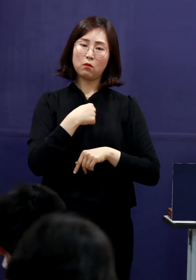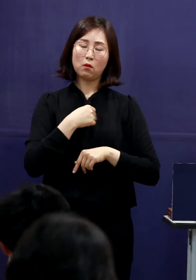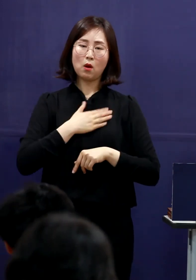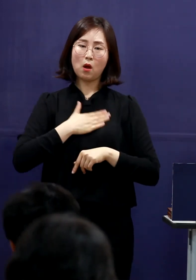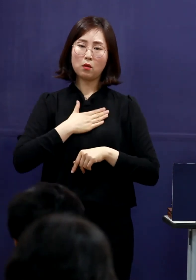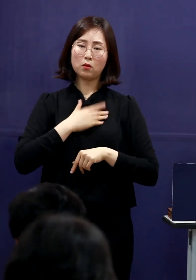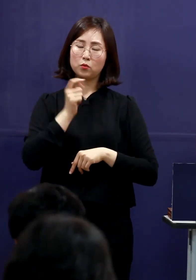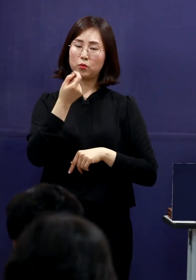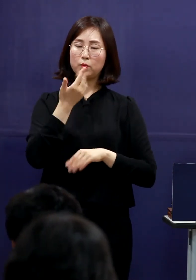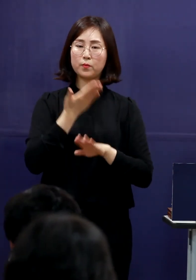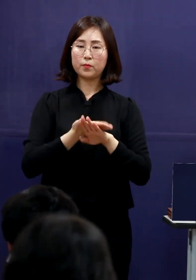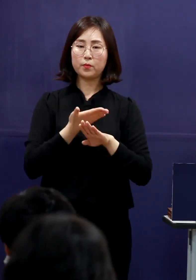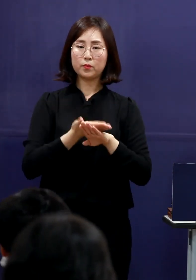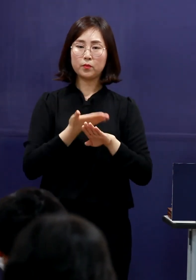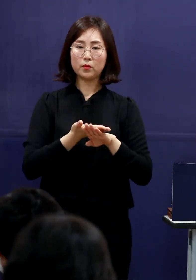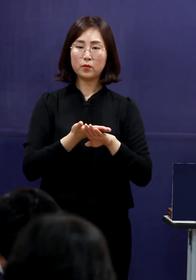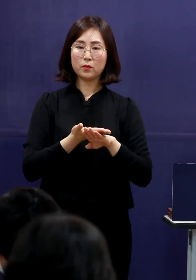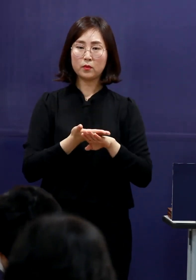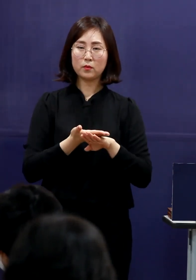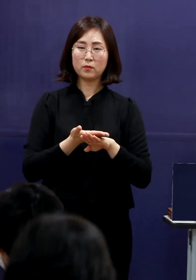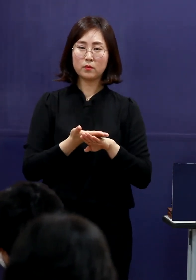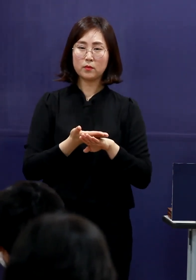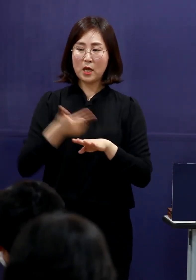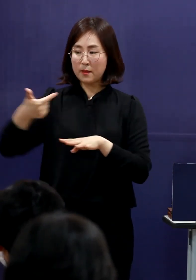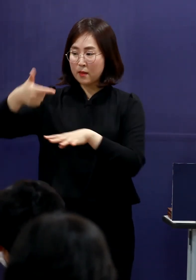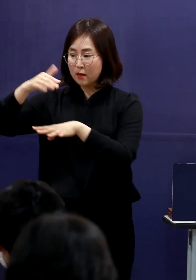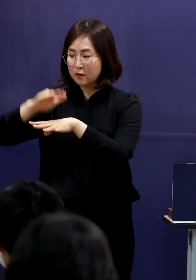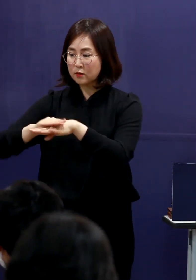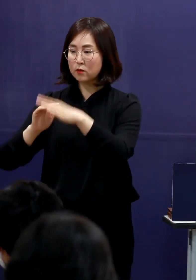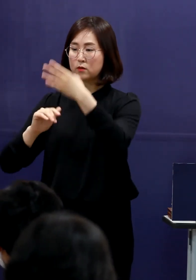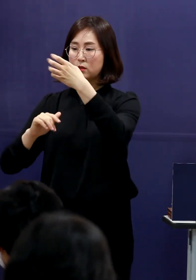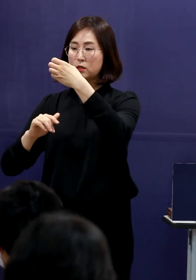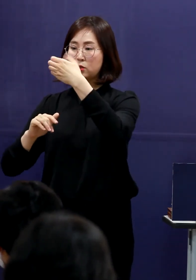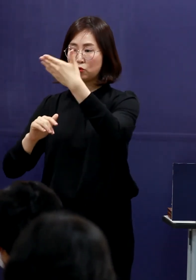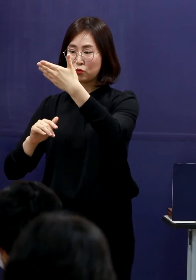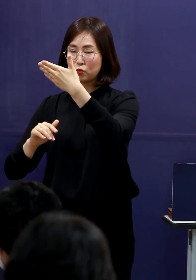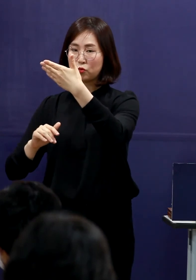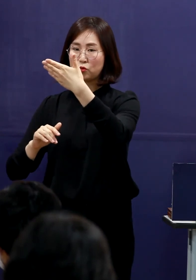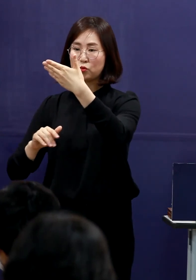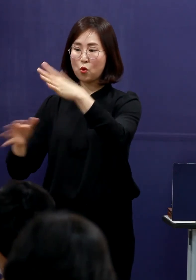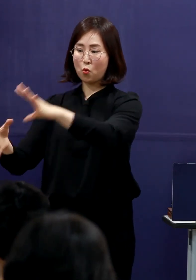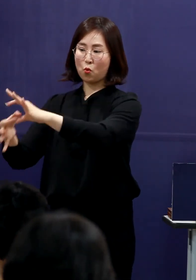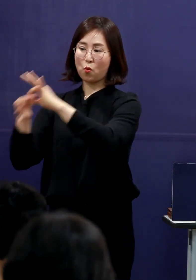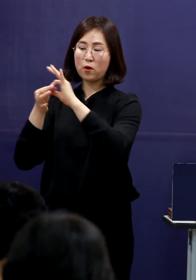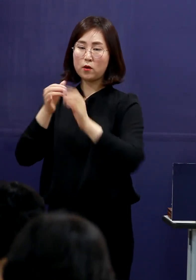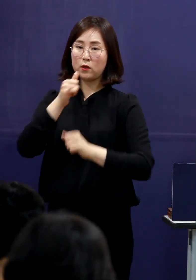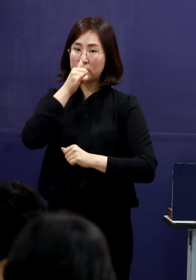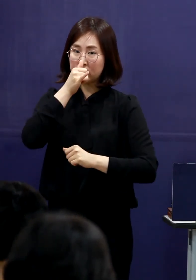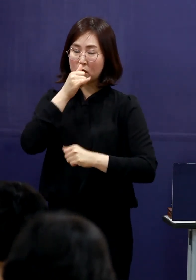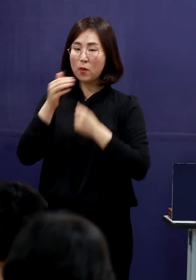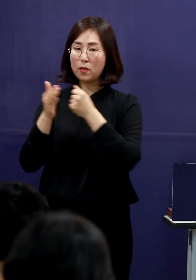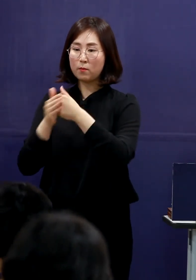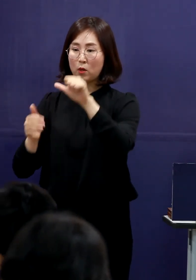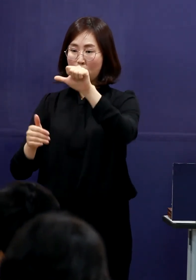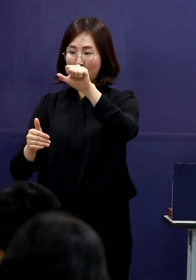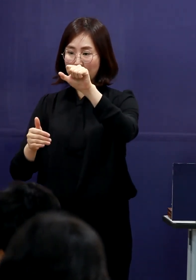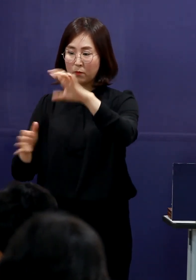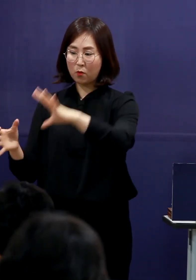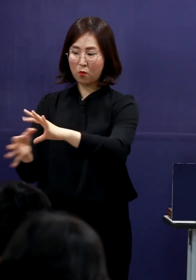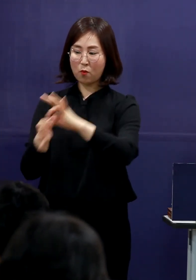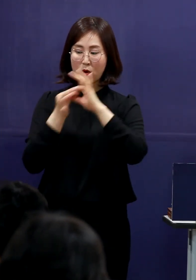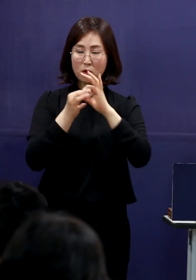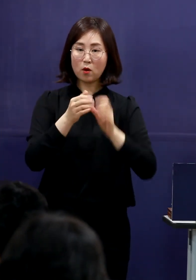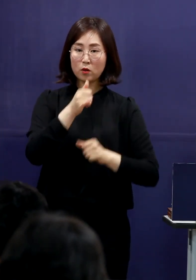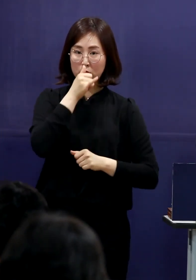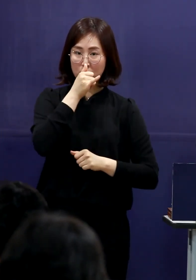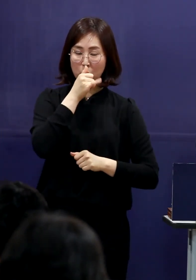아니라 다단계 개정동 거기서 확진자가 49번으로 해서 나온 걸로 제가 알고 있습니다. 55번 역시. 근데 여기에는 지금 잘못 나온